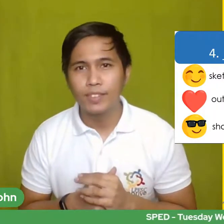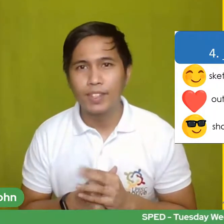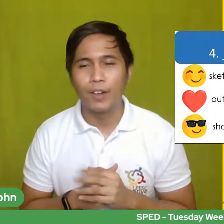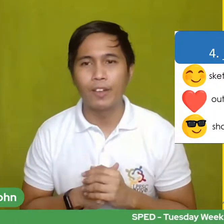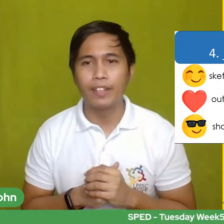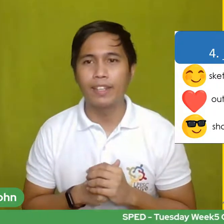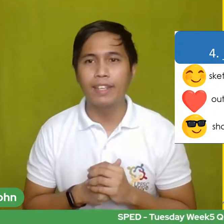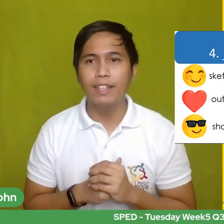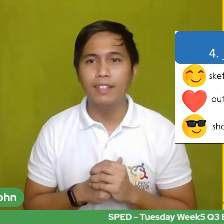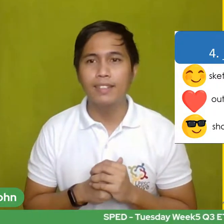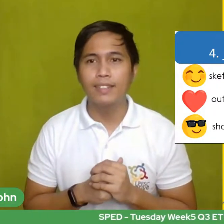Okay.